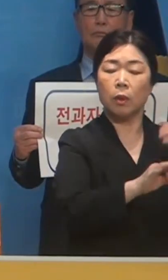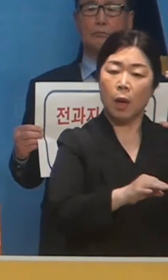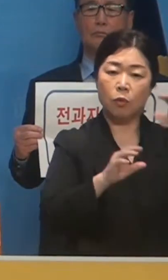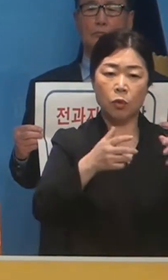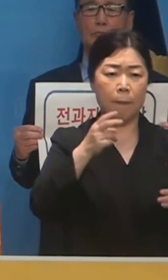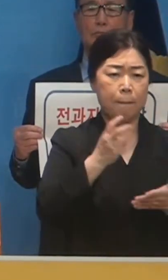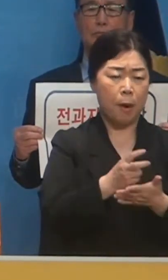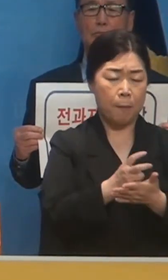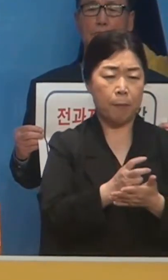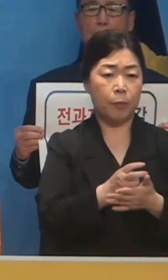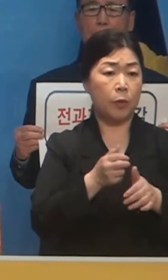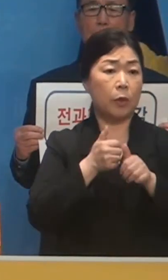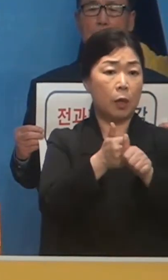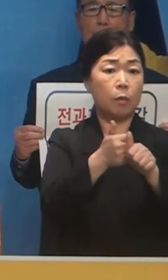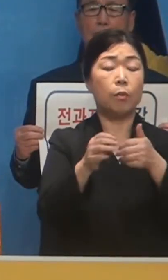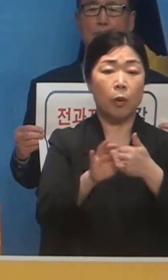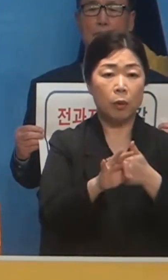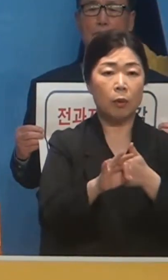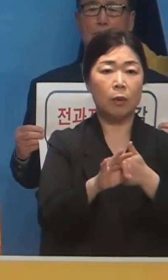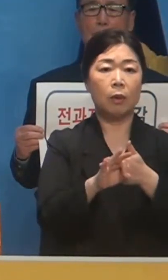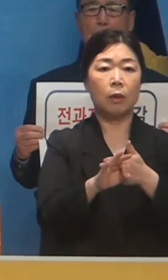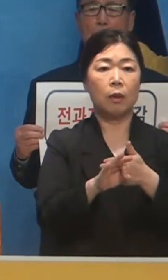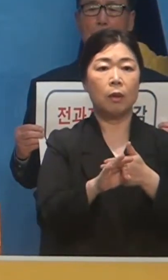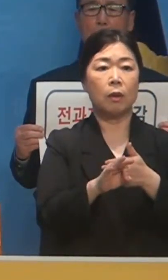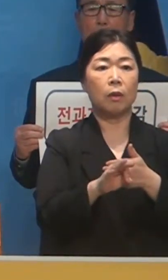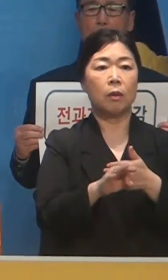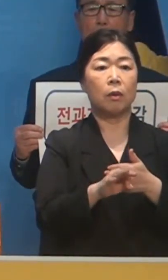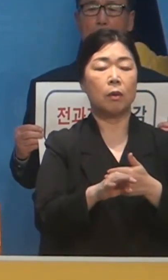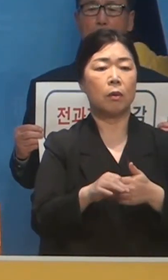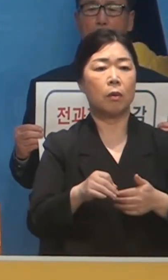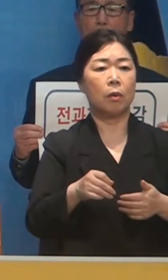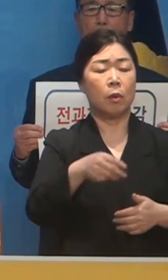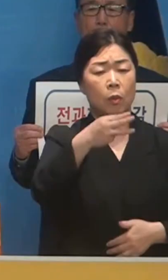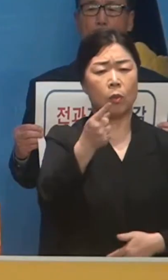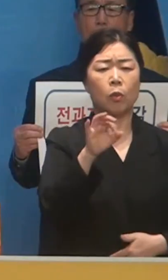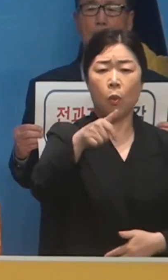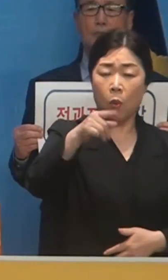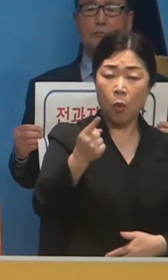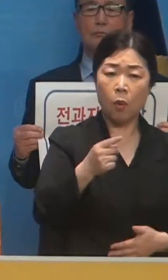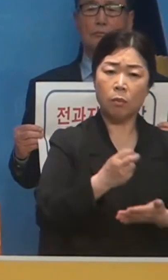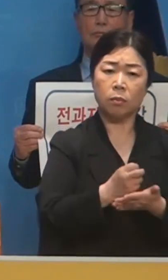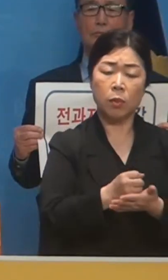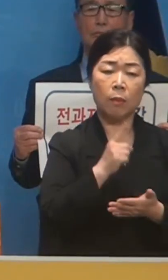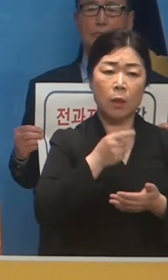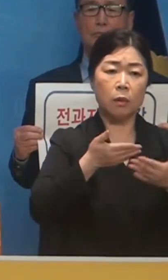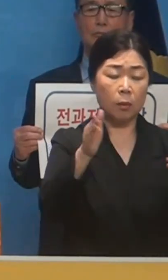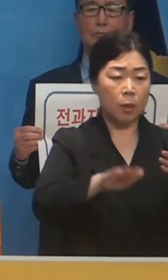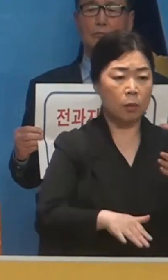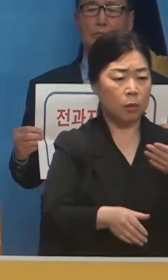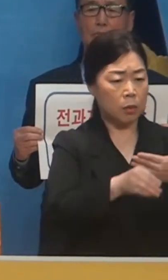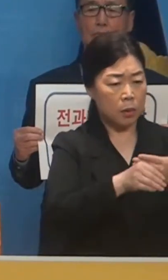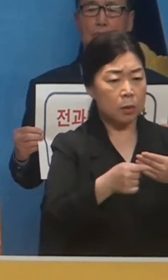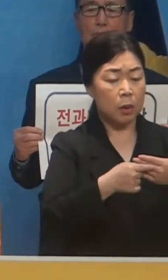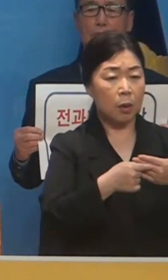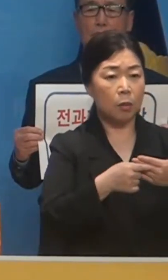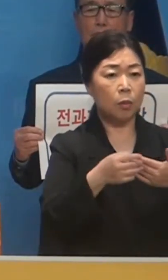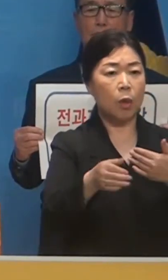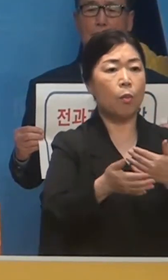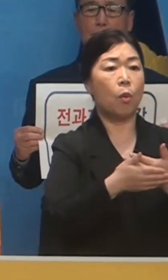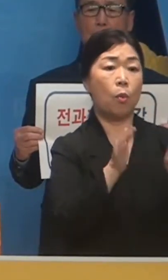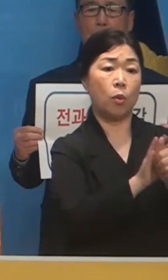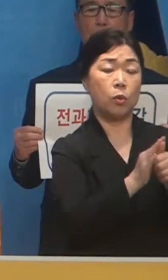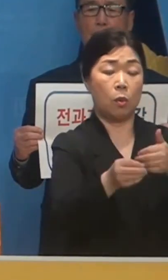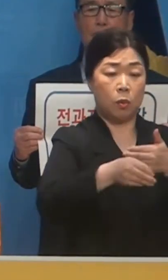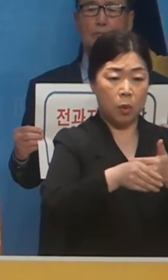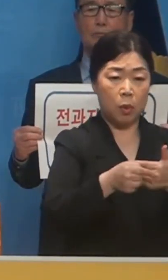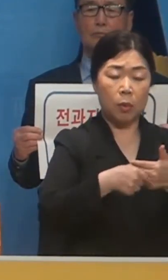우리나라 법에 의하면 통보해야 한다입니다. 그러나 아이들에게 배포한 보조